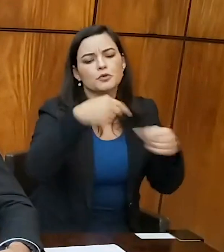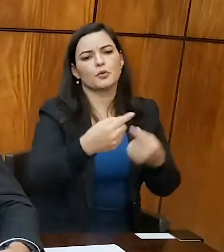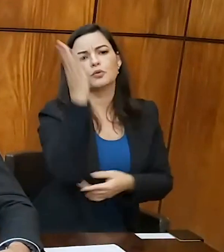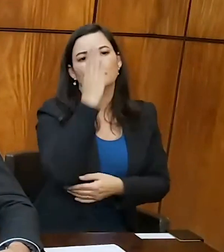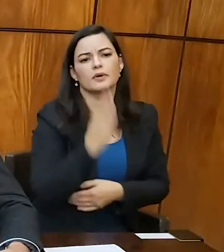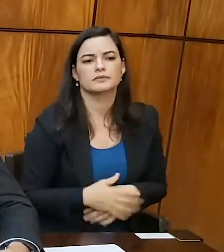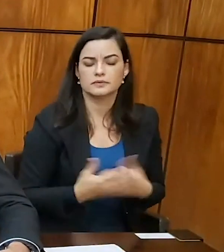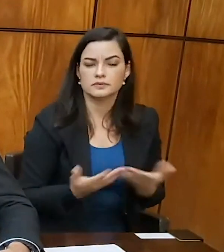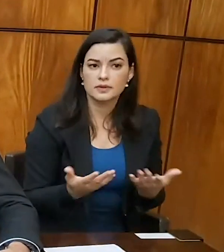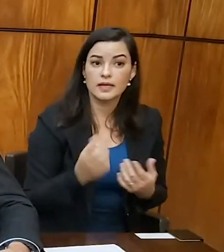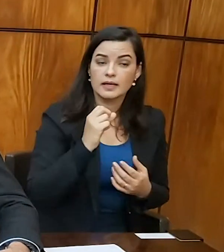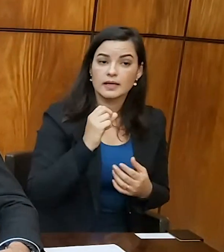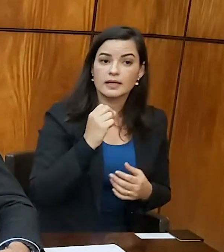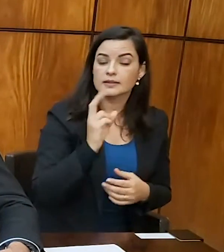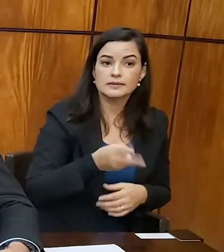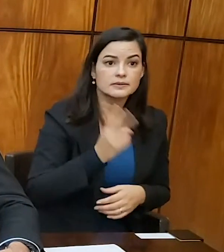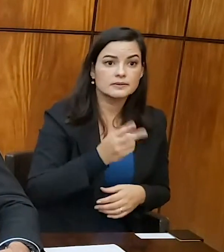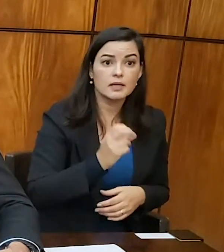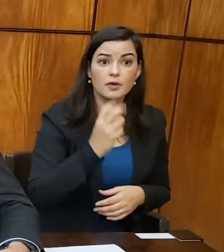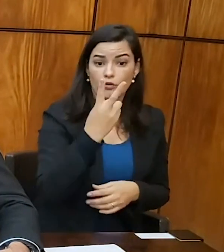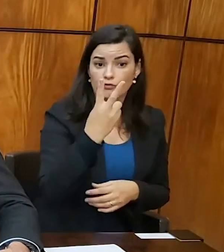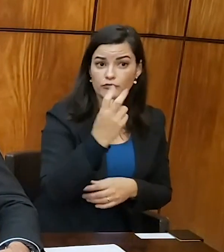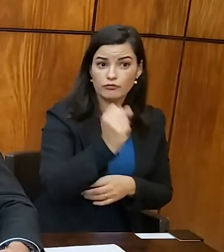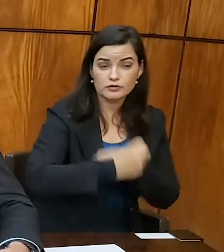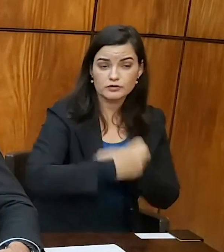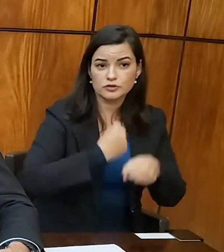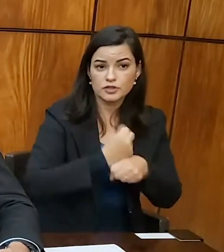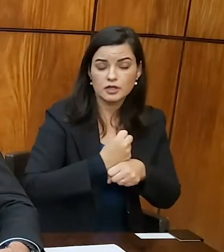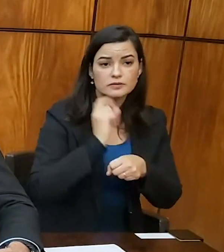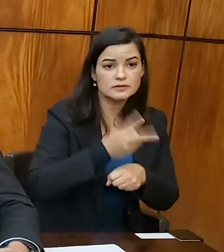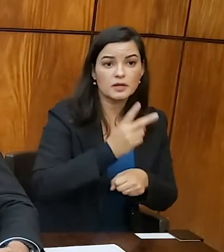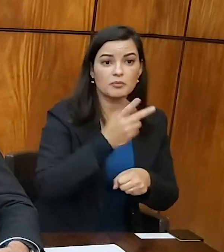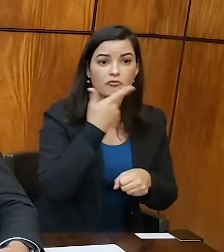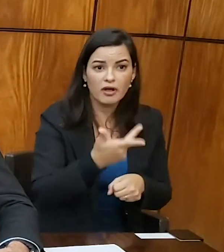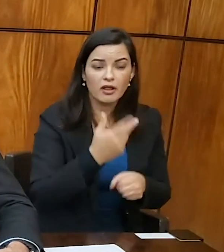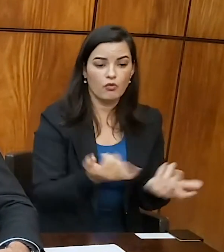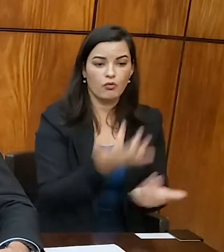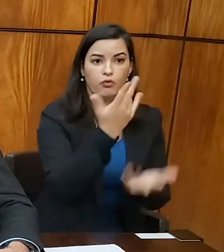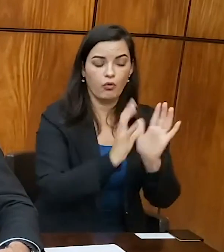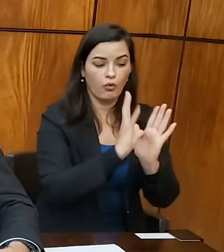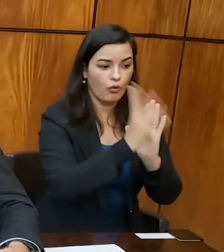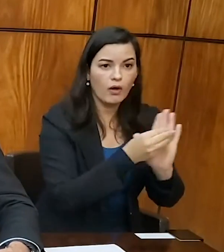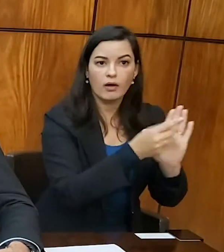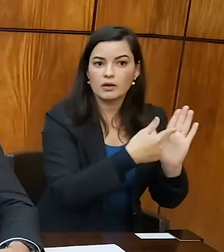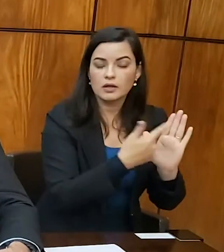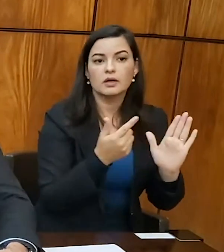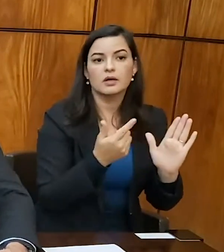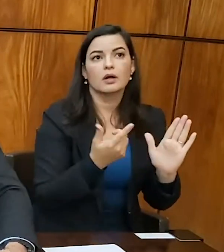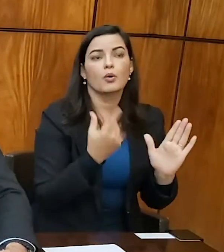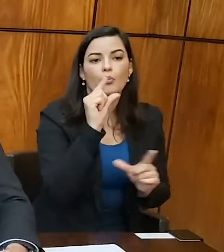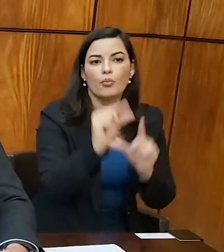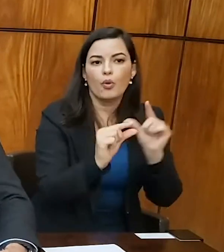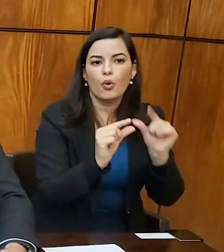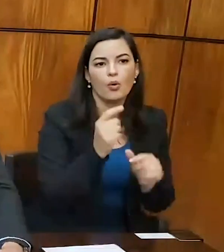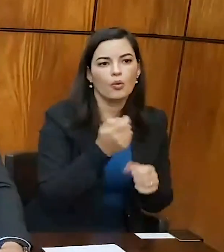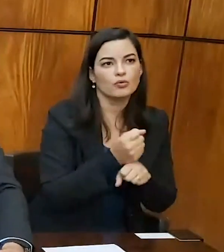últimos 20 anos, que todo ano pegou fogo em alguma região amazônica ou no Pantanal. Raramente um ano que não pegou fogo lá. Se você for